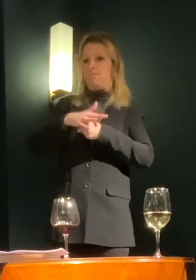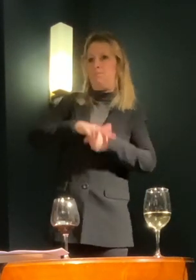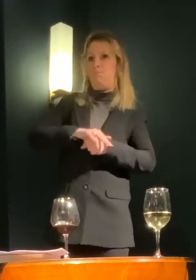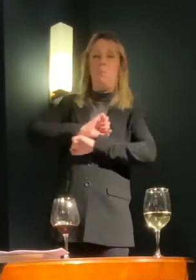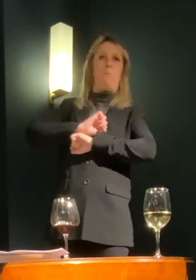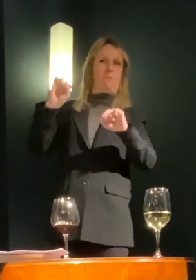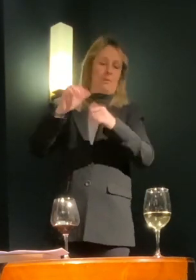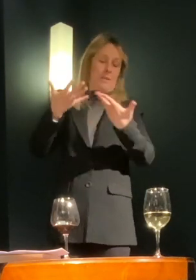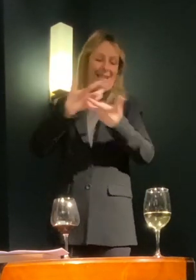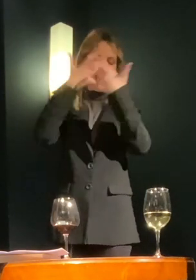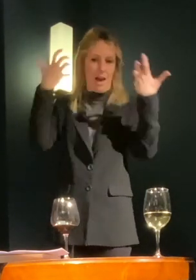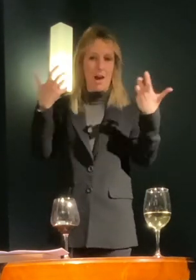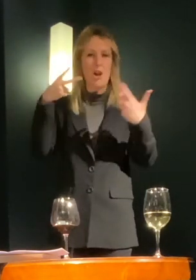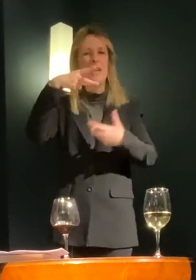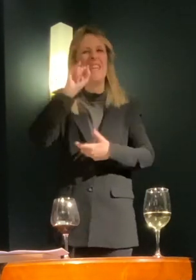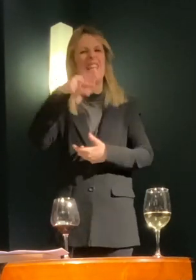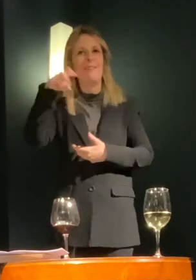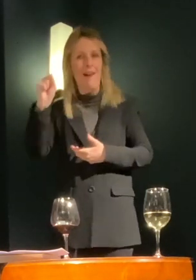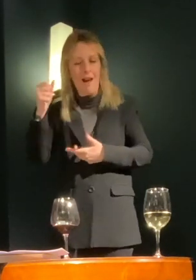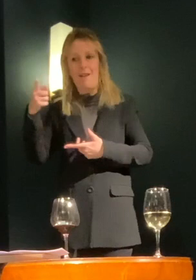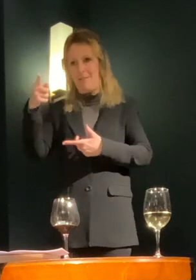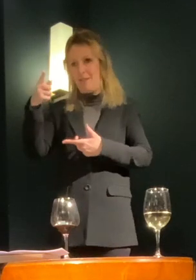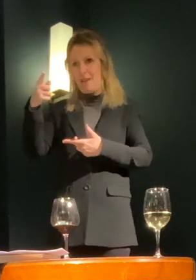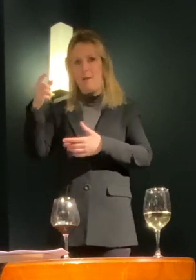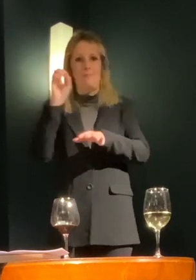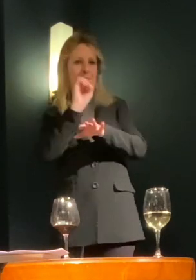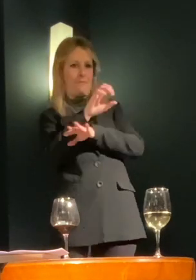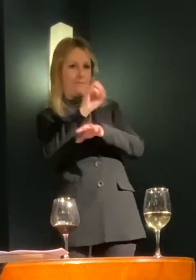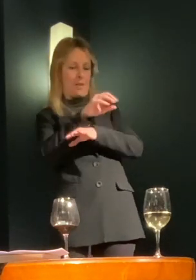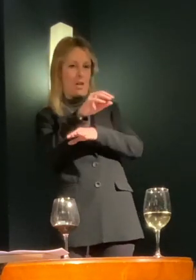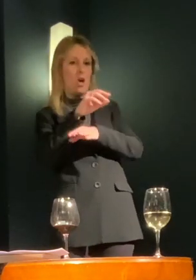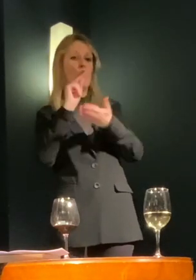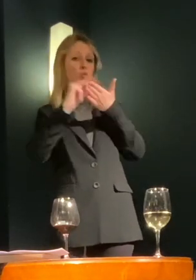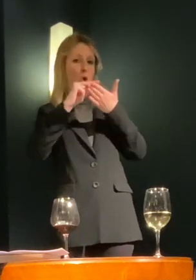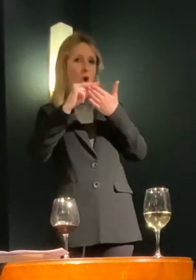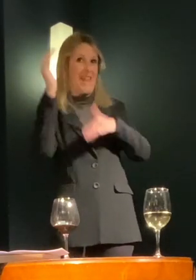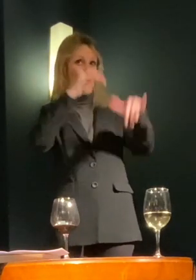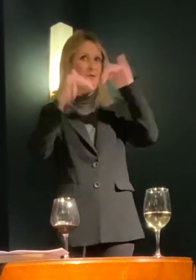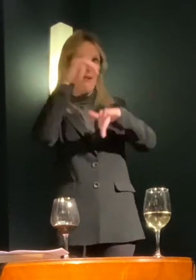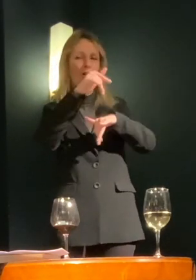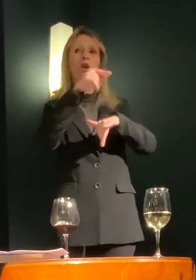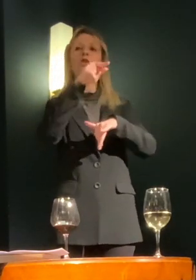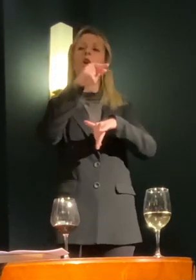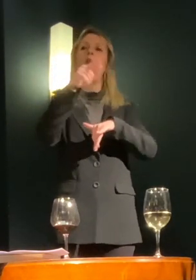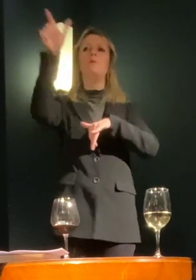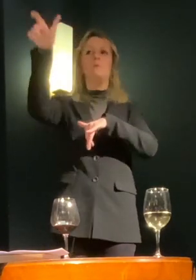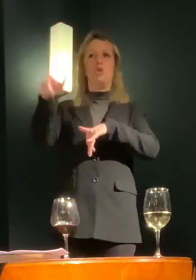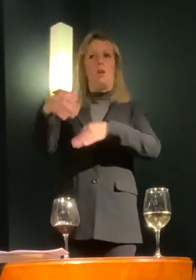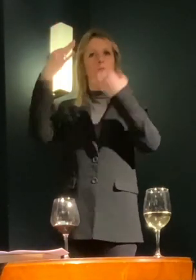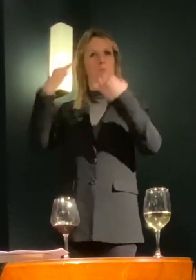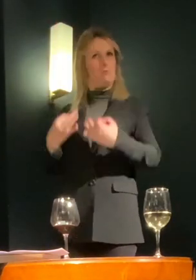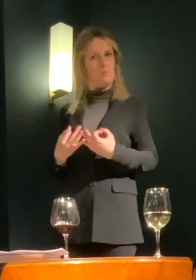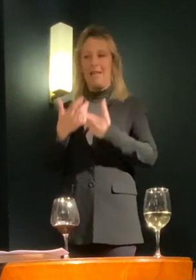meravigliosa, mi è piaciuta tantissimo. Nina, che è l'allenatrice della squadra di nuoto, è una persona in realtà severissima, perché ovviamente